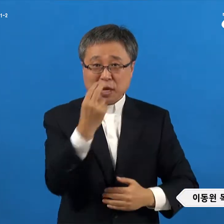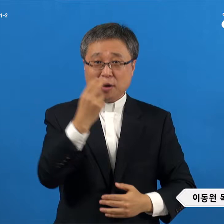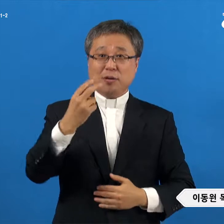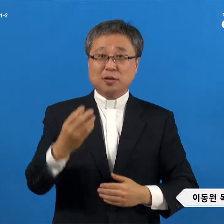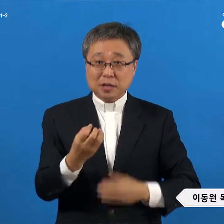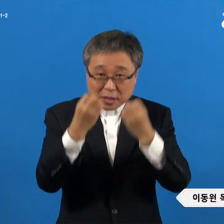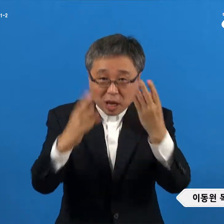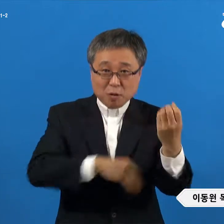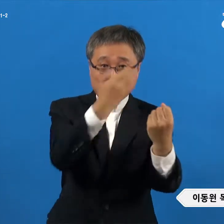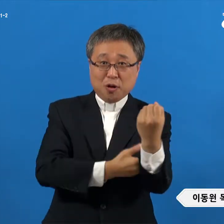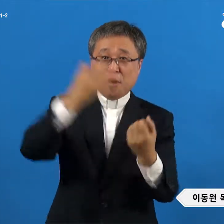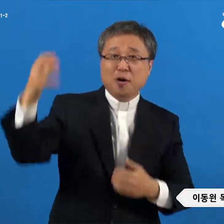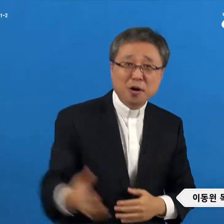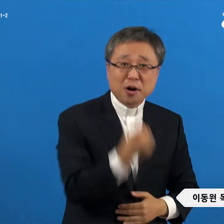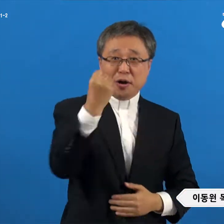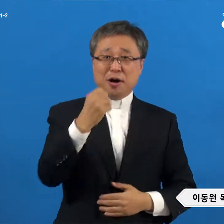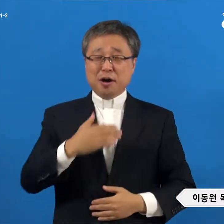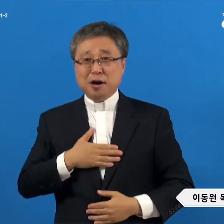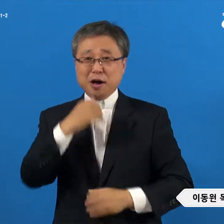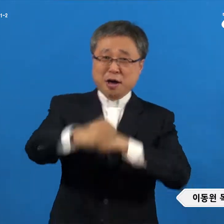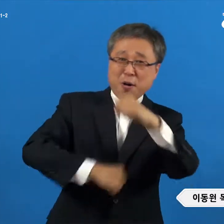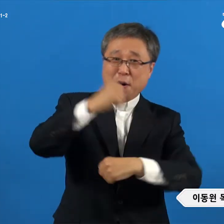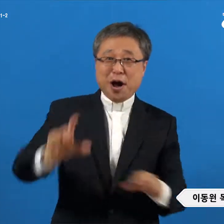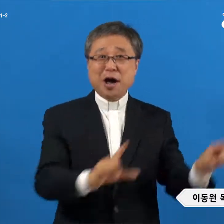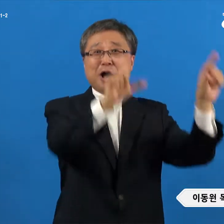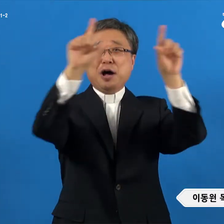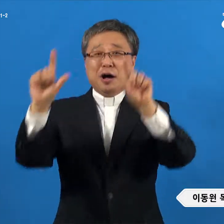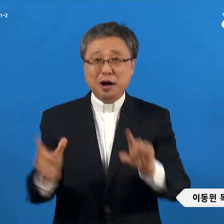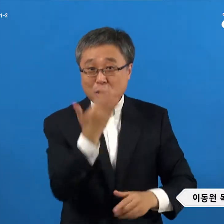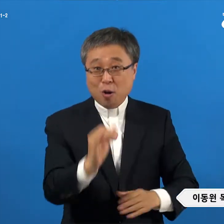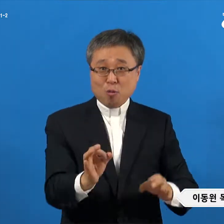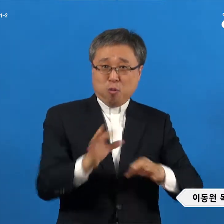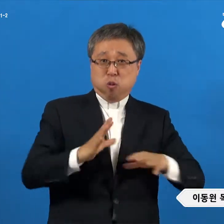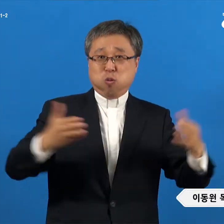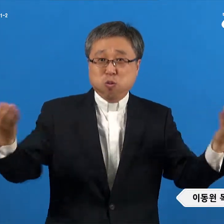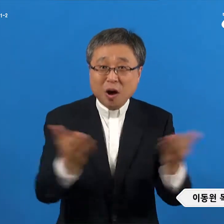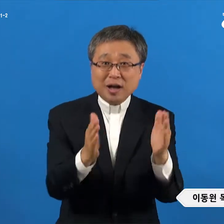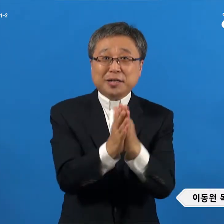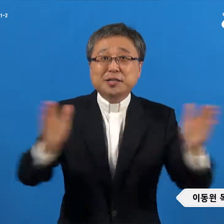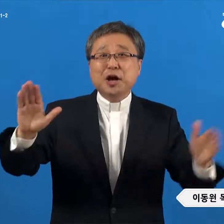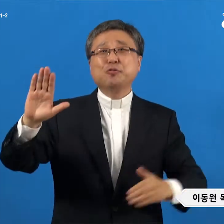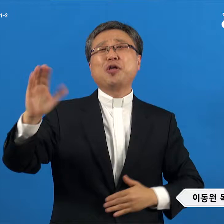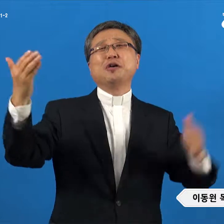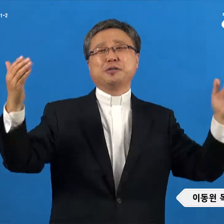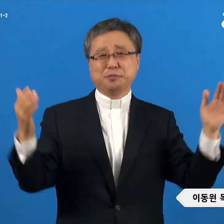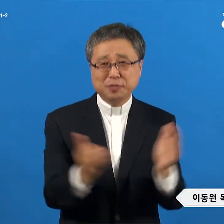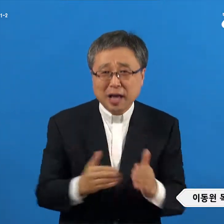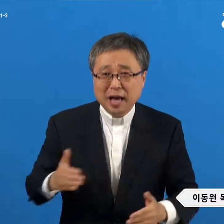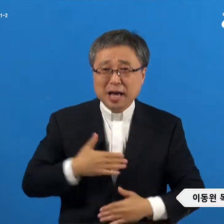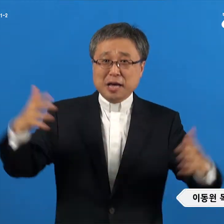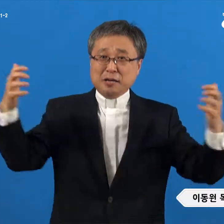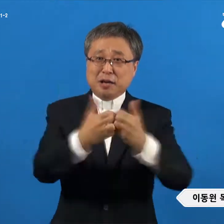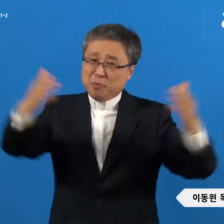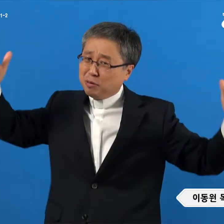새로운 능력을 얻어 자유롭게 살아갈 수 있는 놀라운 사건이 시작되었습니다. 전쟁은 끝났습니다.